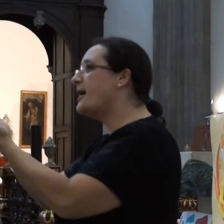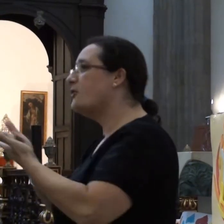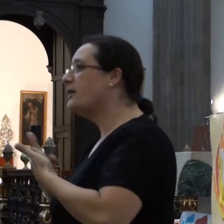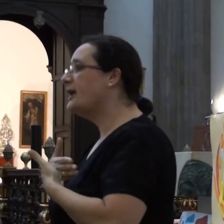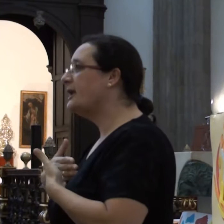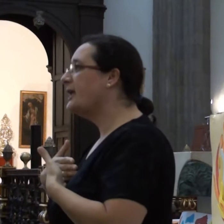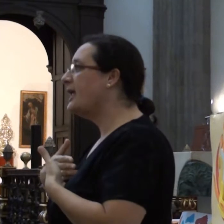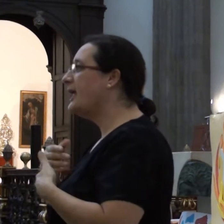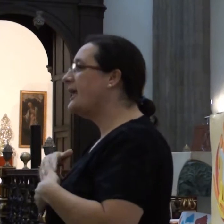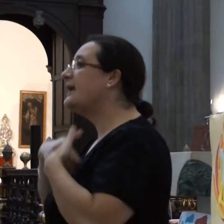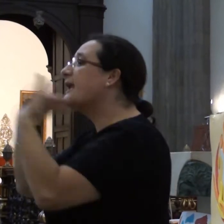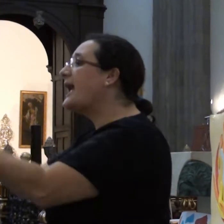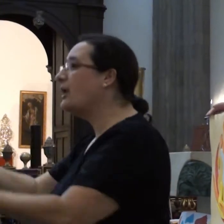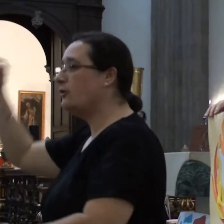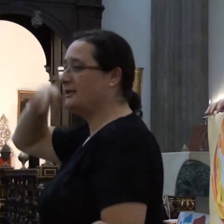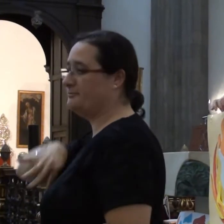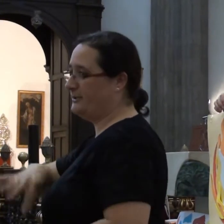del Espíritu Santo